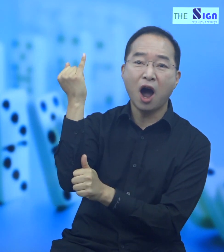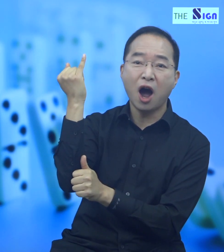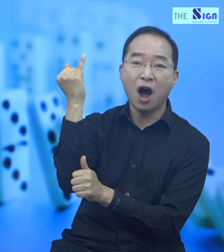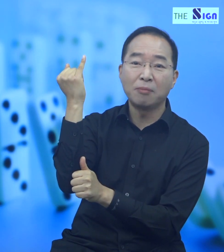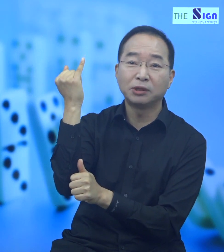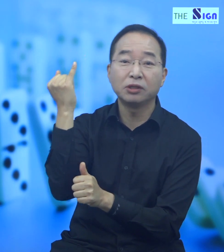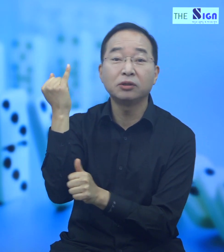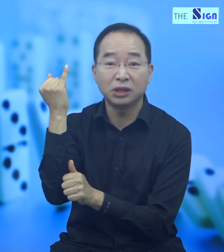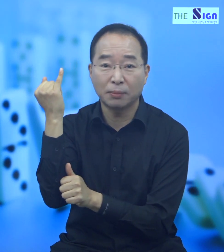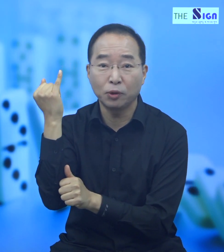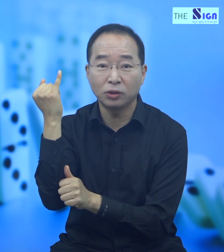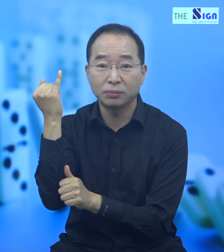와 하면서 이런 식의 표현을 씁니다.